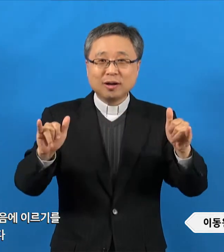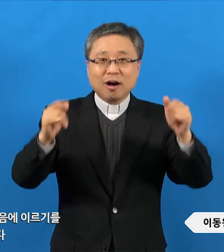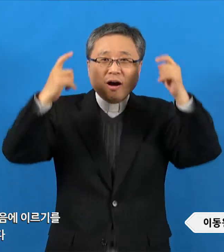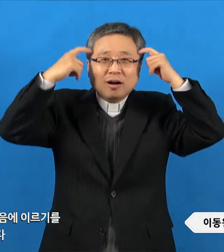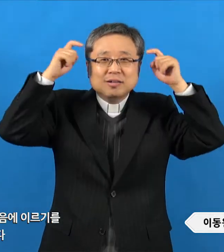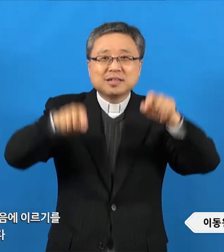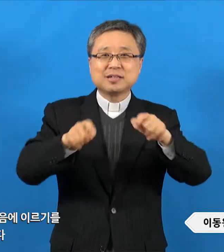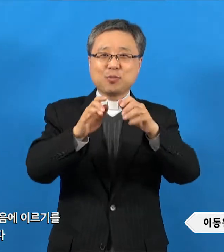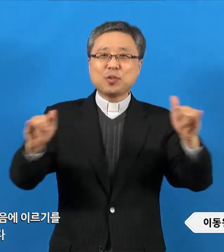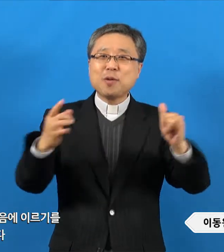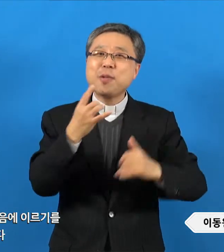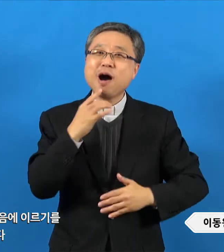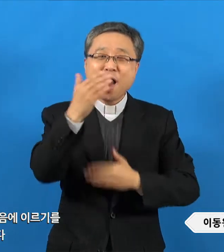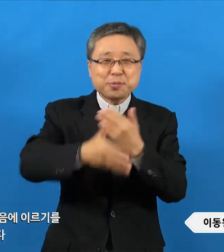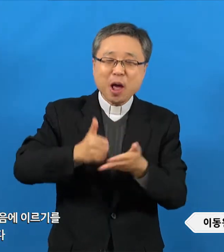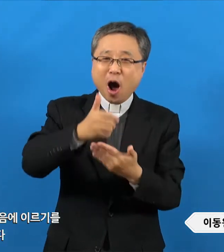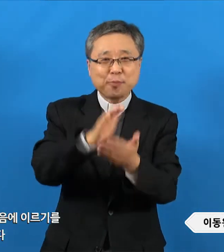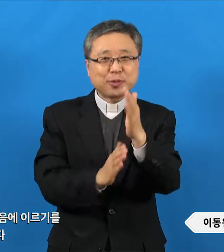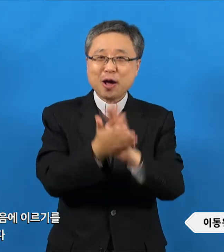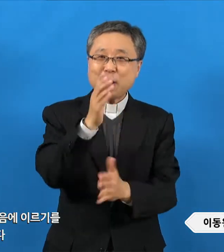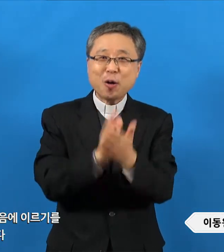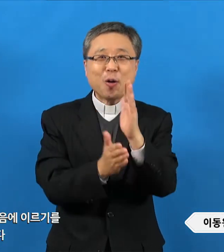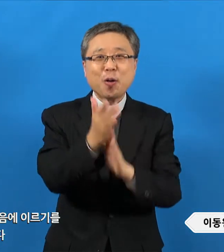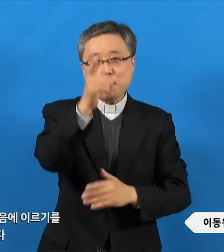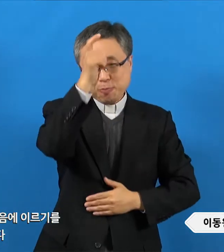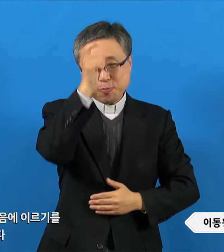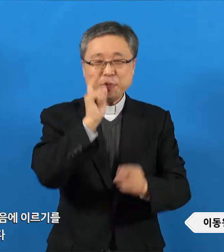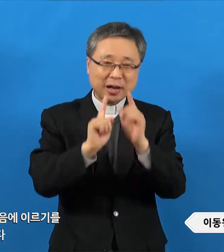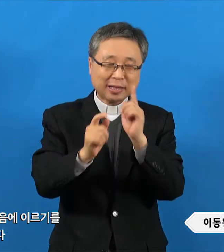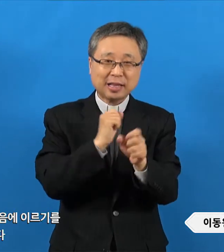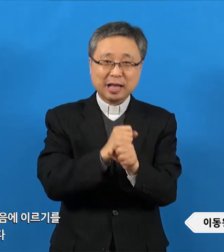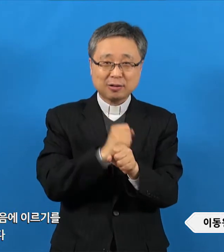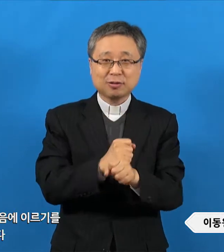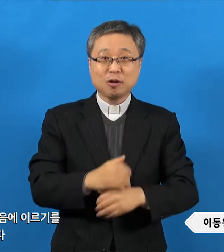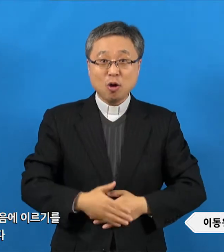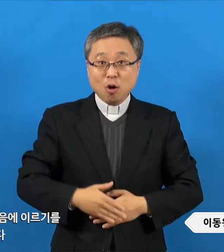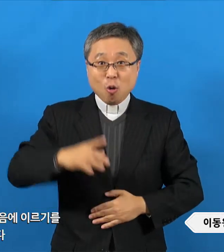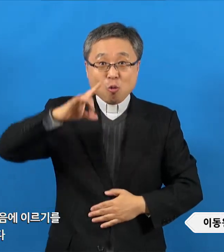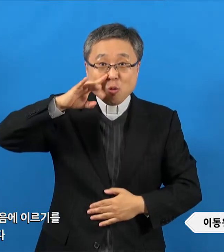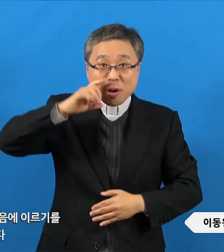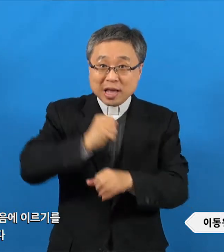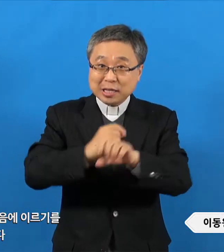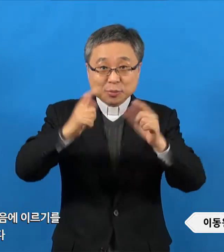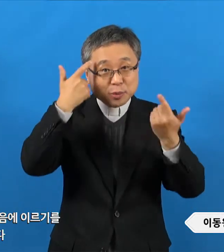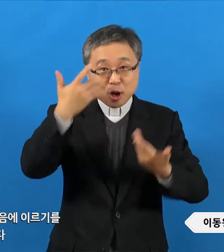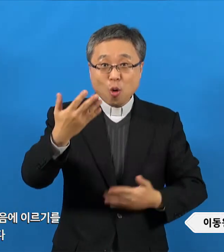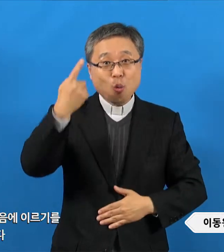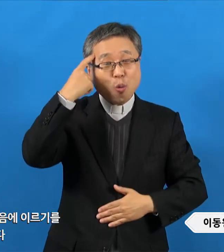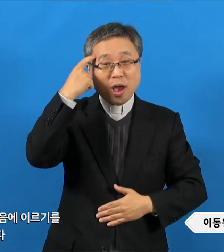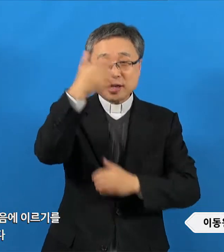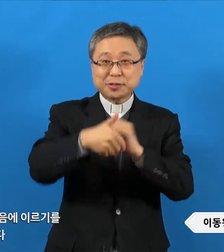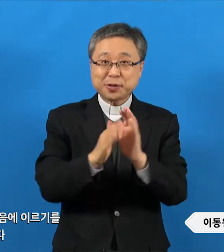사람들만이 하나님이 없다고 주장한다라고 말합니다. 궁금하지 않습니까? 왜 성경은